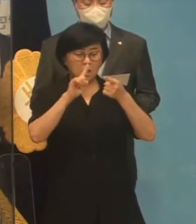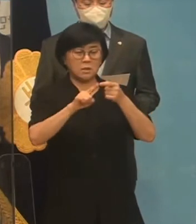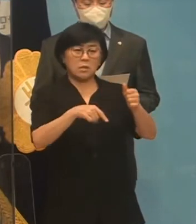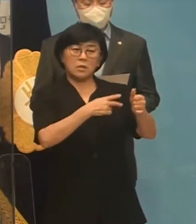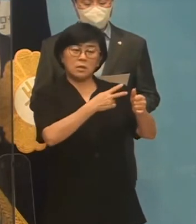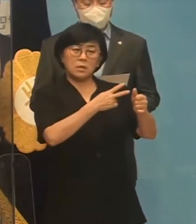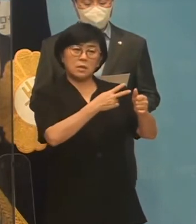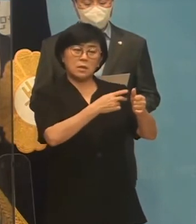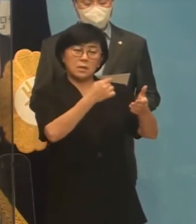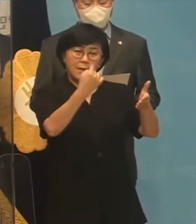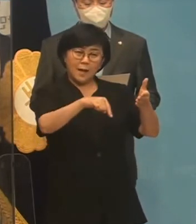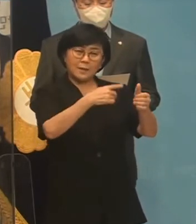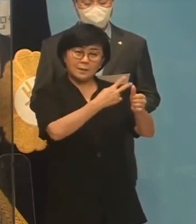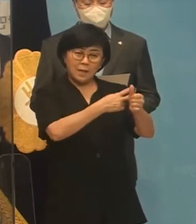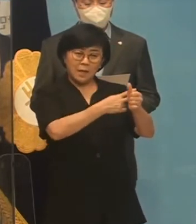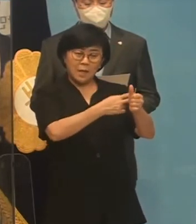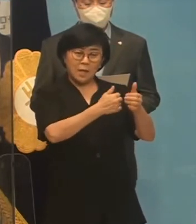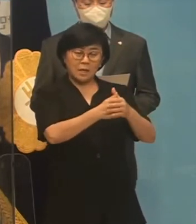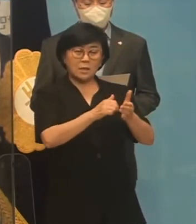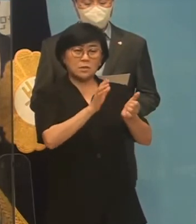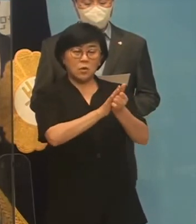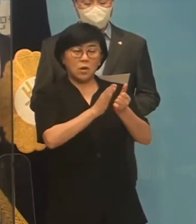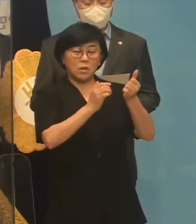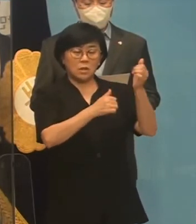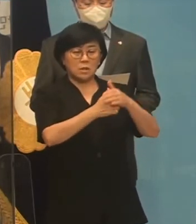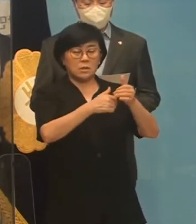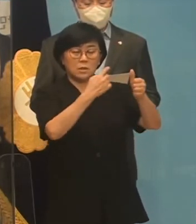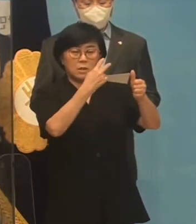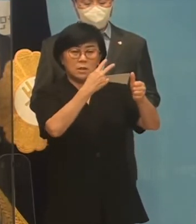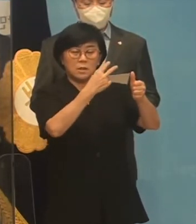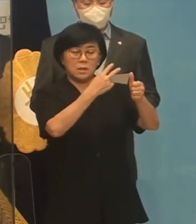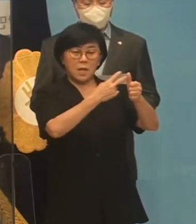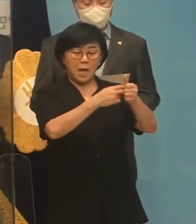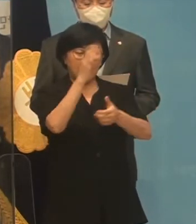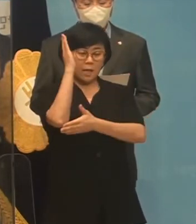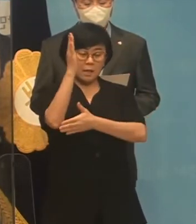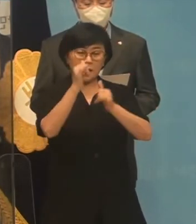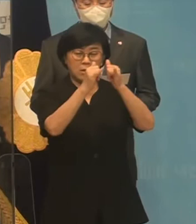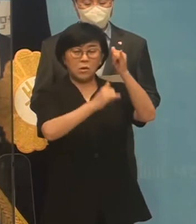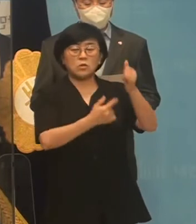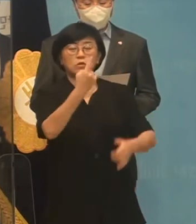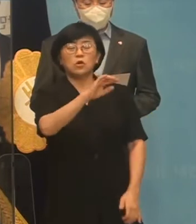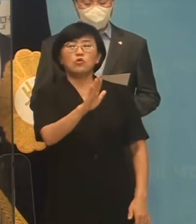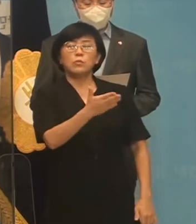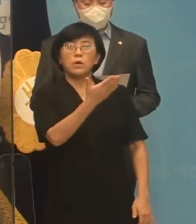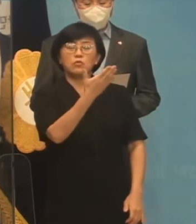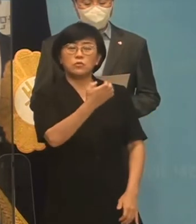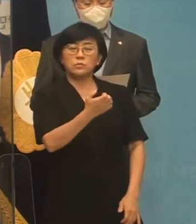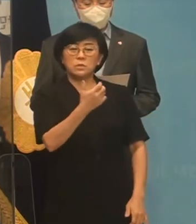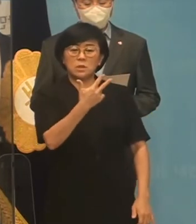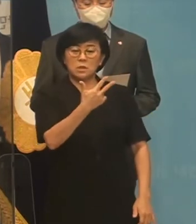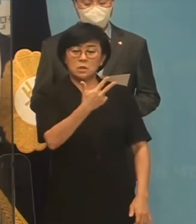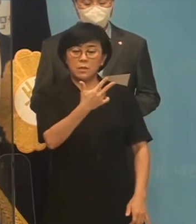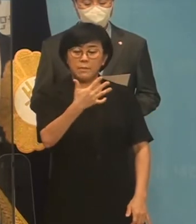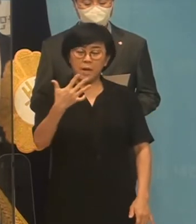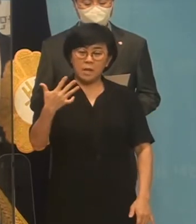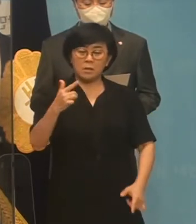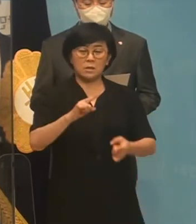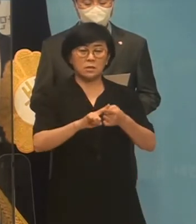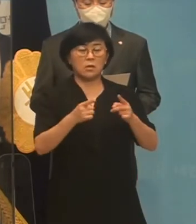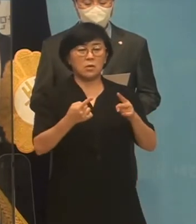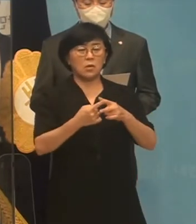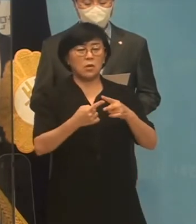함께 낸 이력서에 강의 이력 경력으로 1997년에서 8년까지 서울